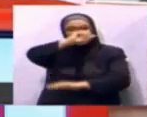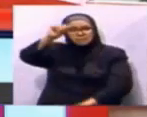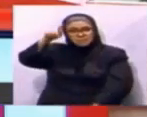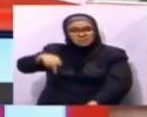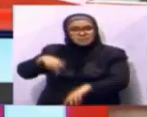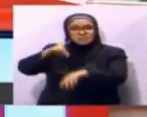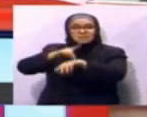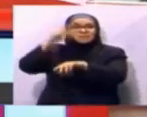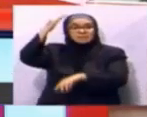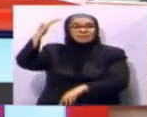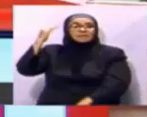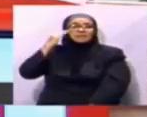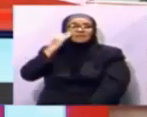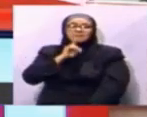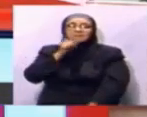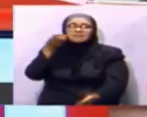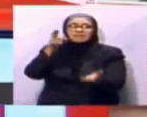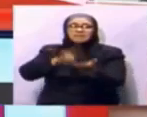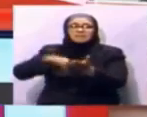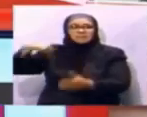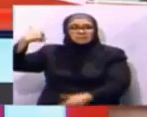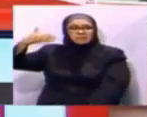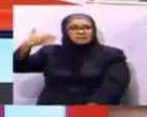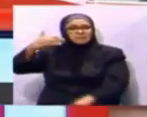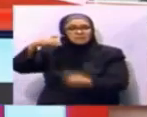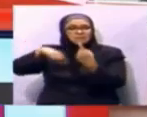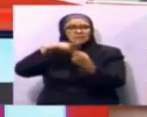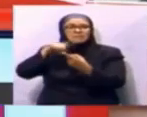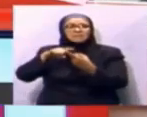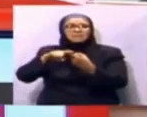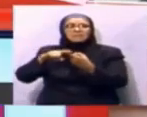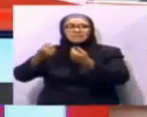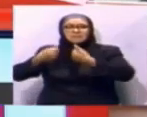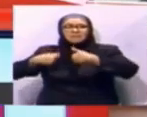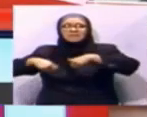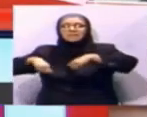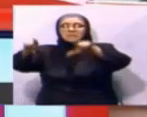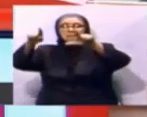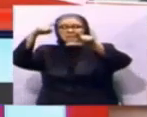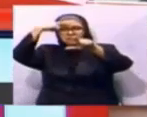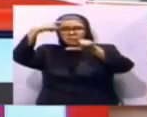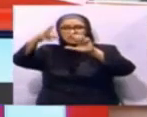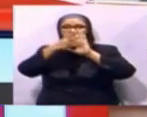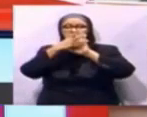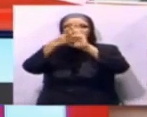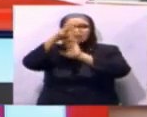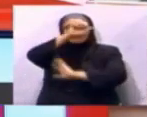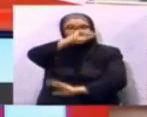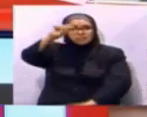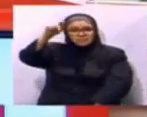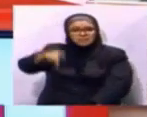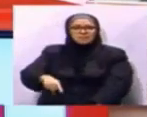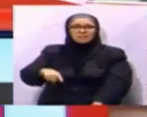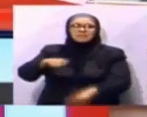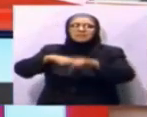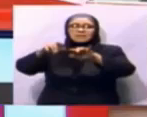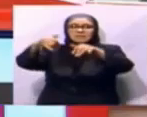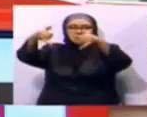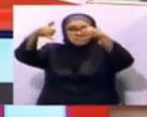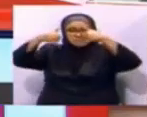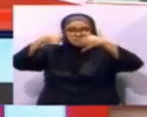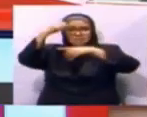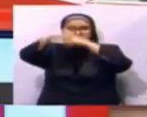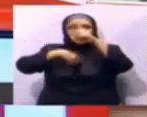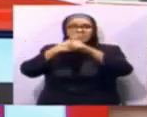Changwon, Korea mencipta sejarah apabila berjaya melayakkan diri mewakili rantau Asia Pasifik ke kejohanan Piala Dunia Orang